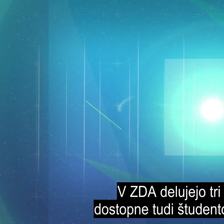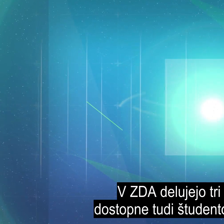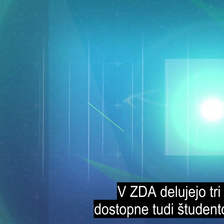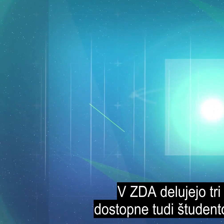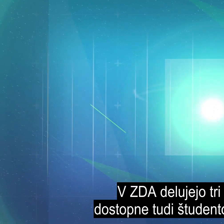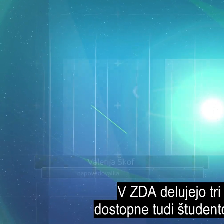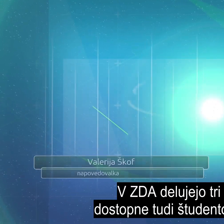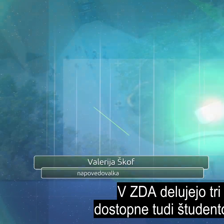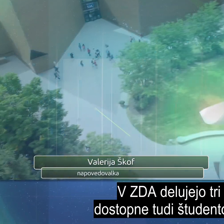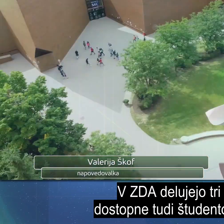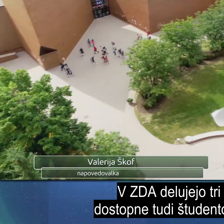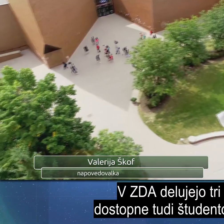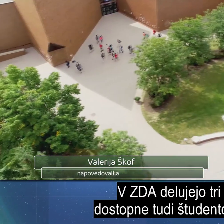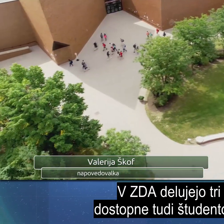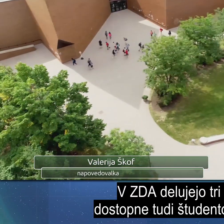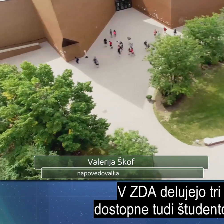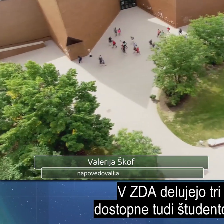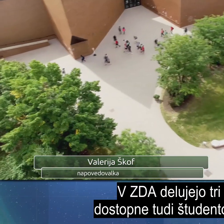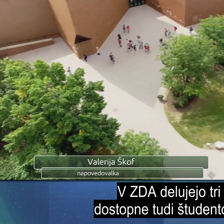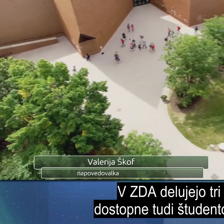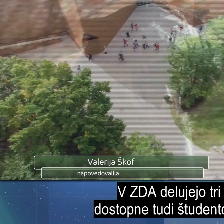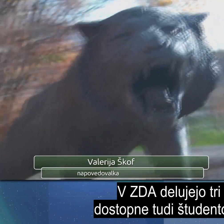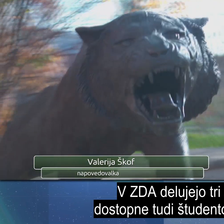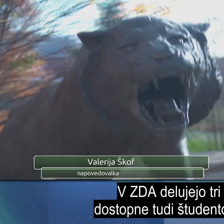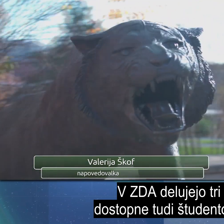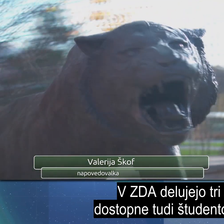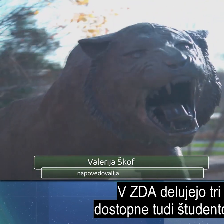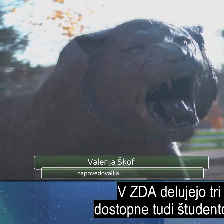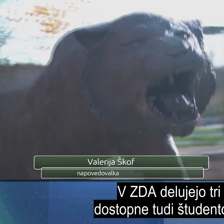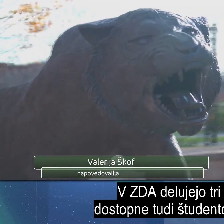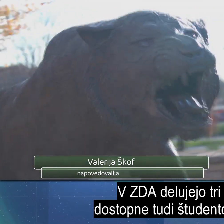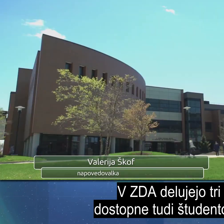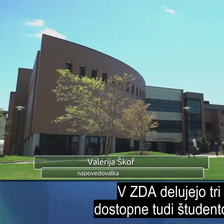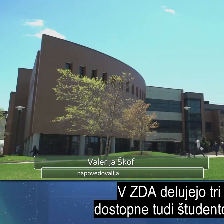V ZDA delujejo 3 univerze, ki so dostopne tudi študentom z okvaro sluha.